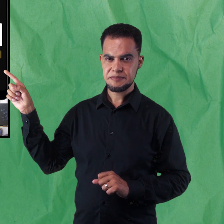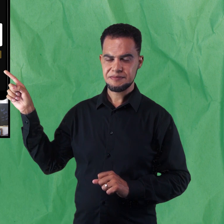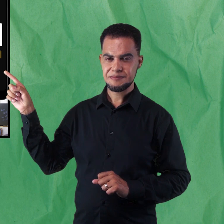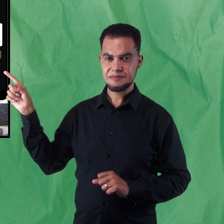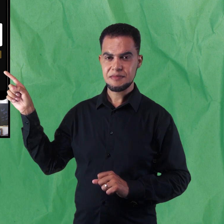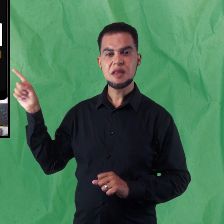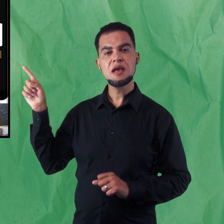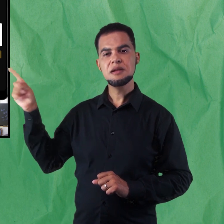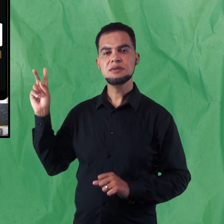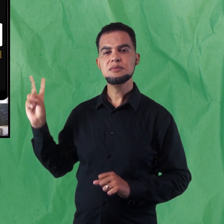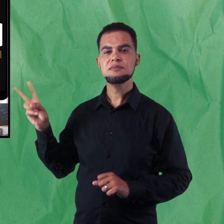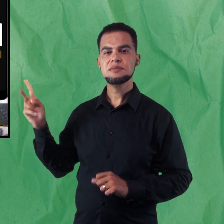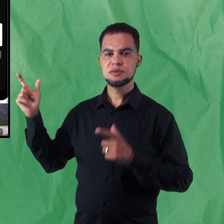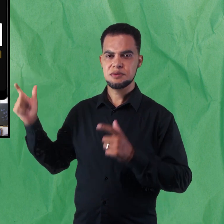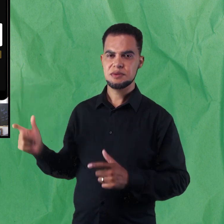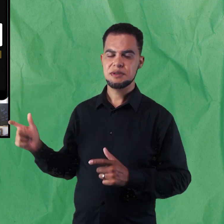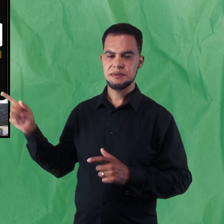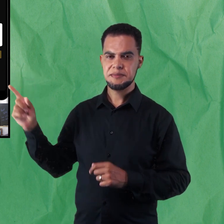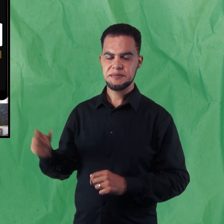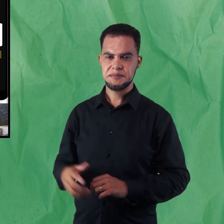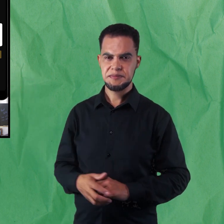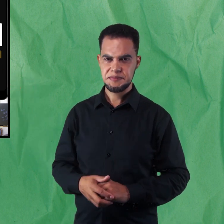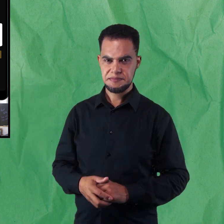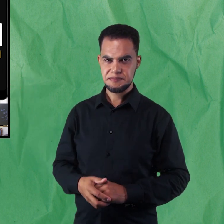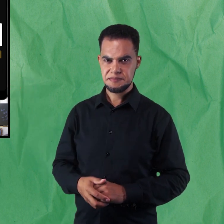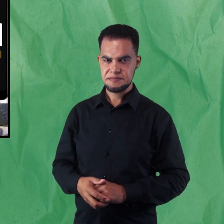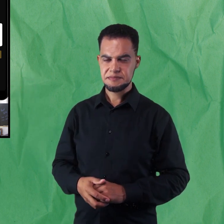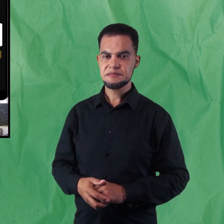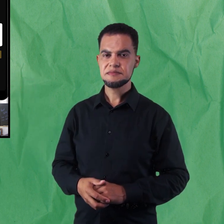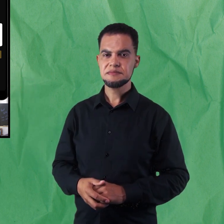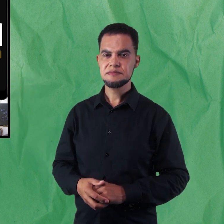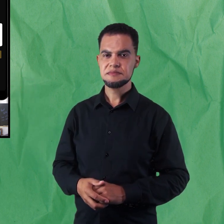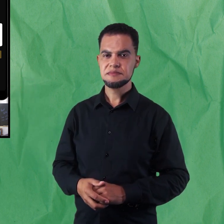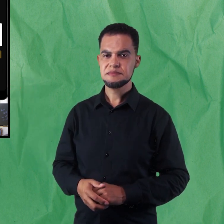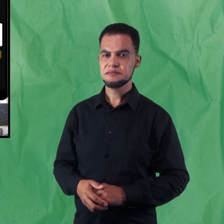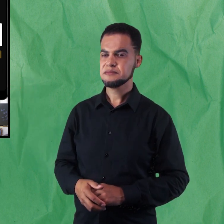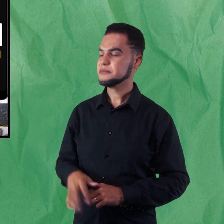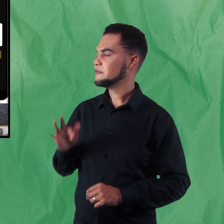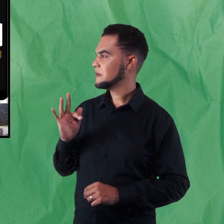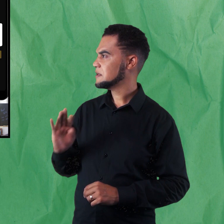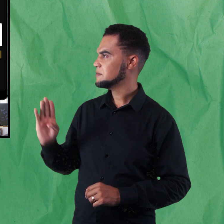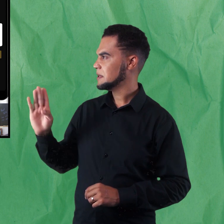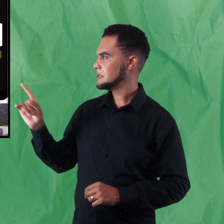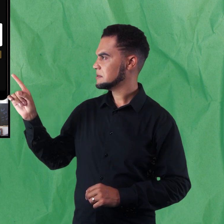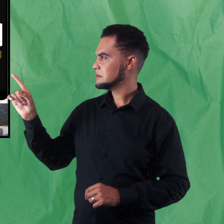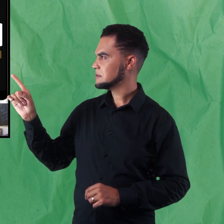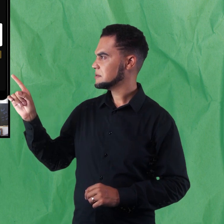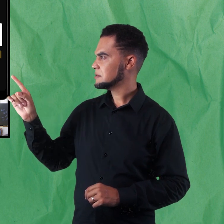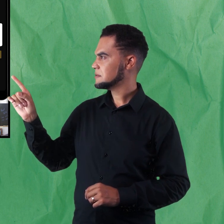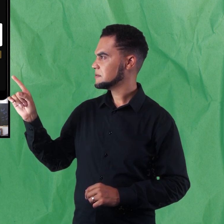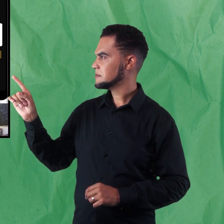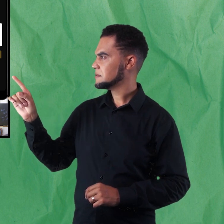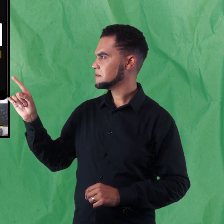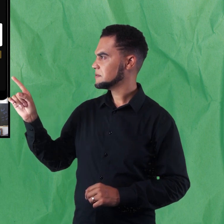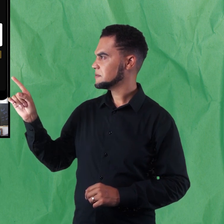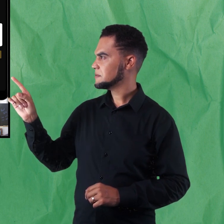Tá? E eles são do mesmo lugar, que é do Firebase auth.